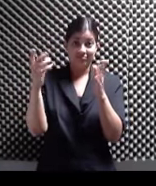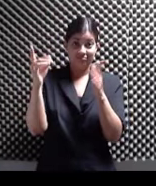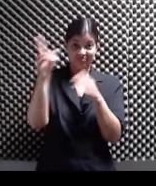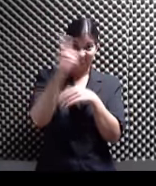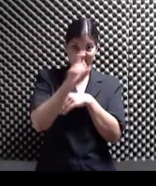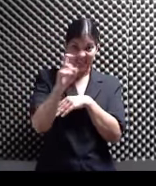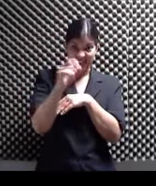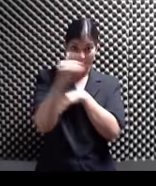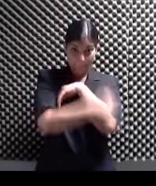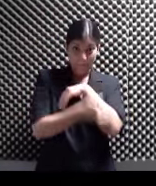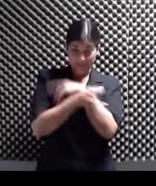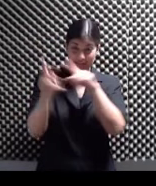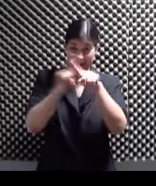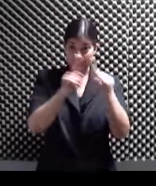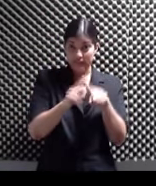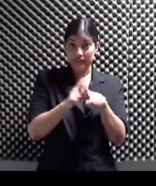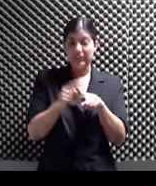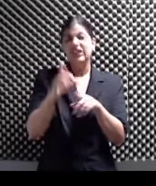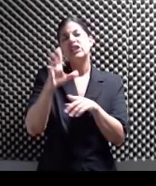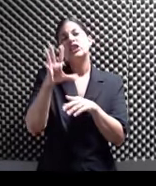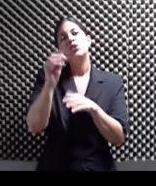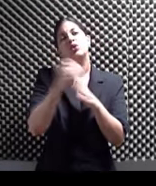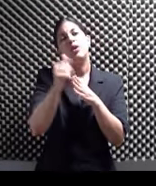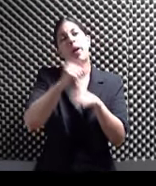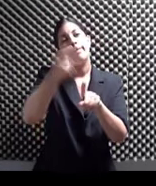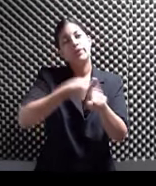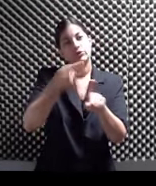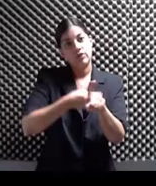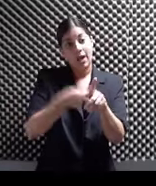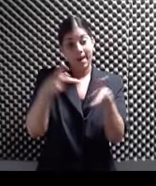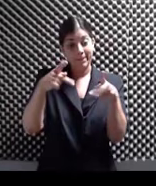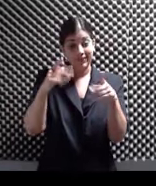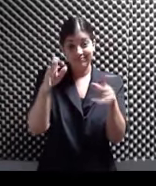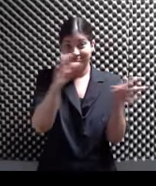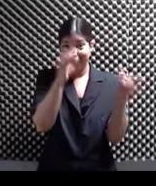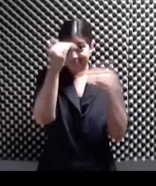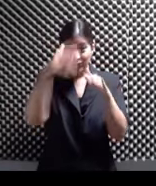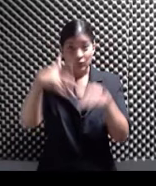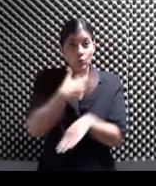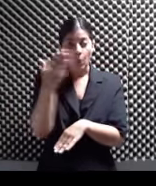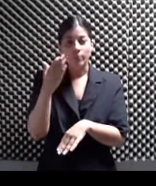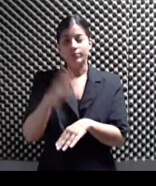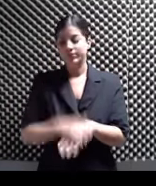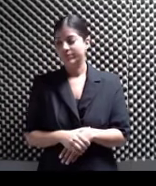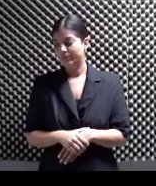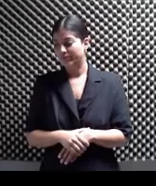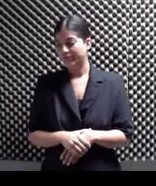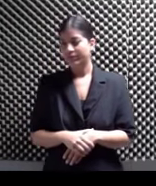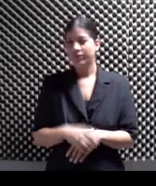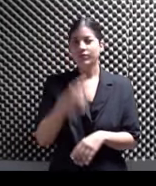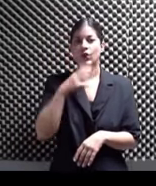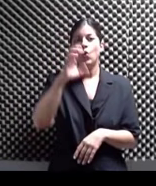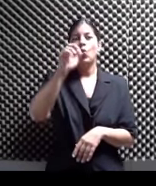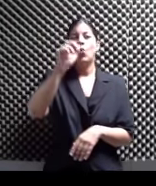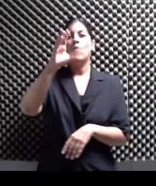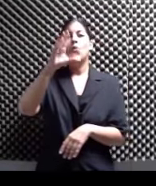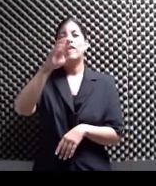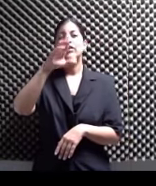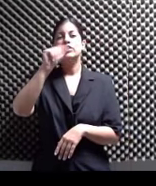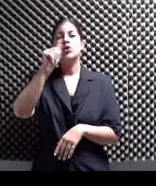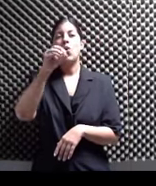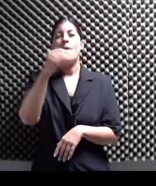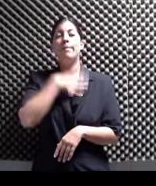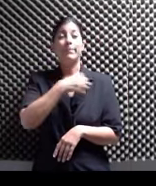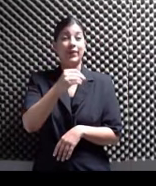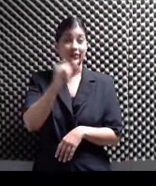solo $50 al mes. GoFund de AT&T. El plan ilimitado y sin contrato más completo. Detalles en la... Cuarzo Blanco Inc. presenta a Luz